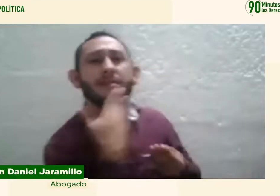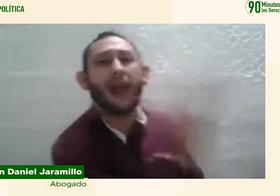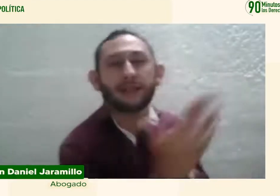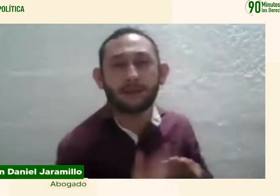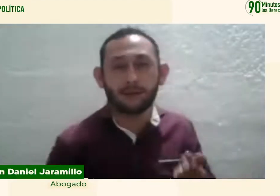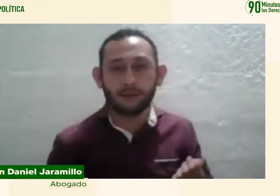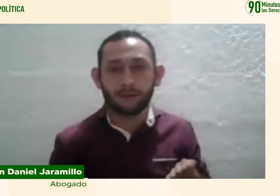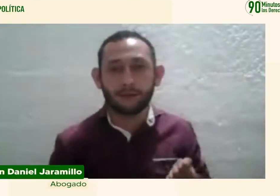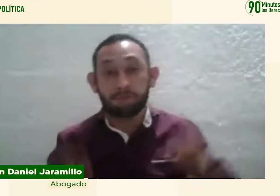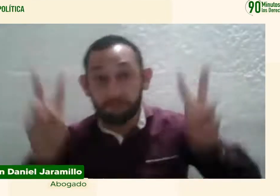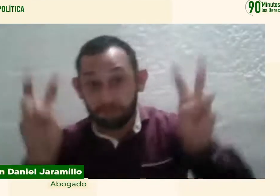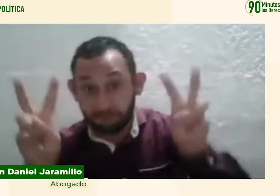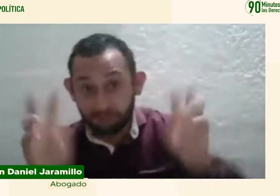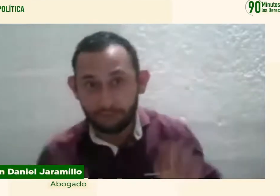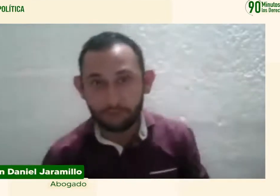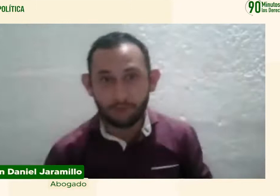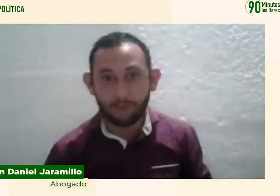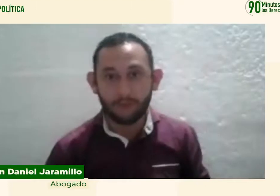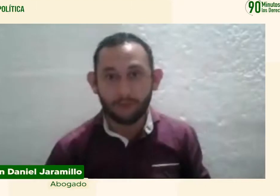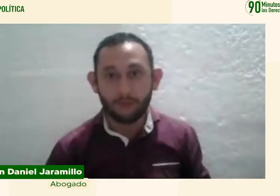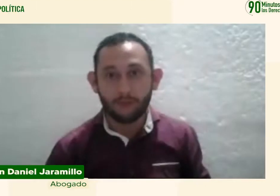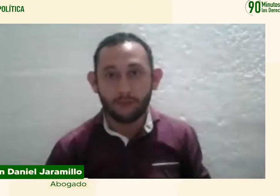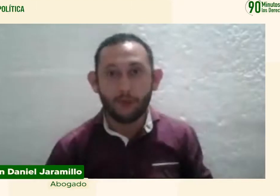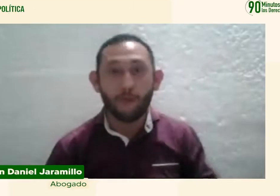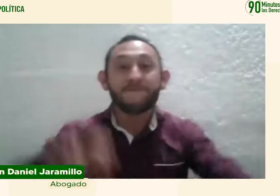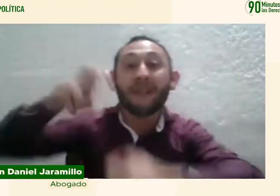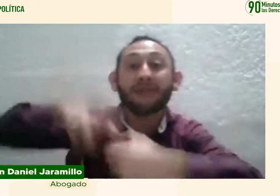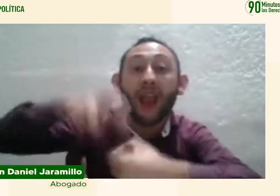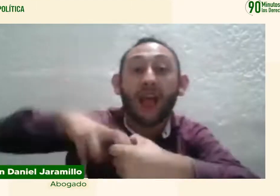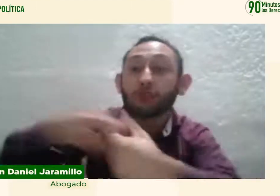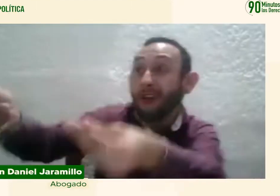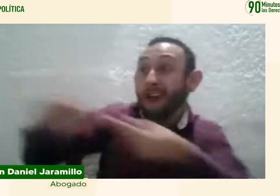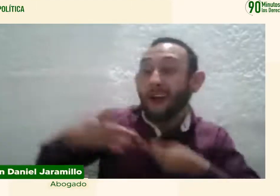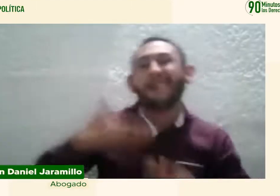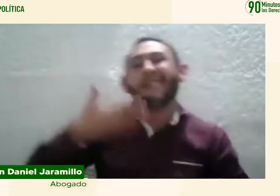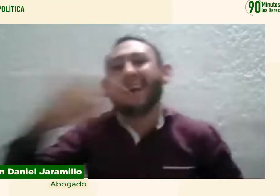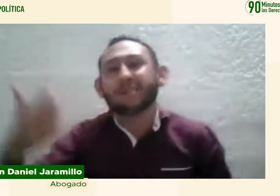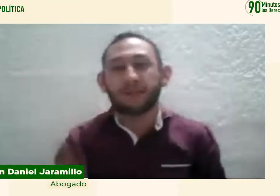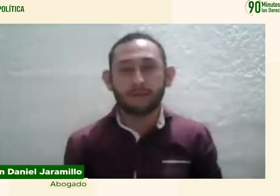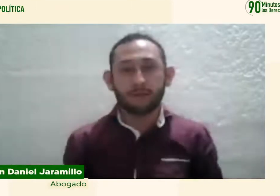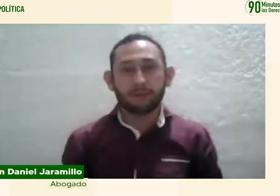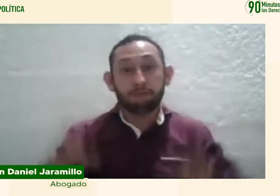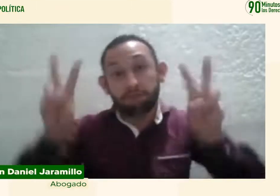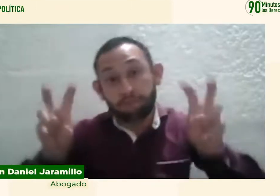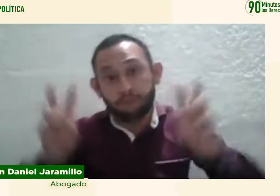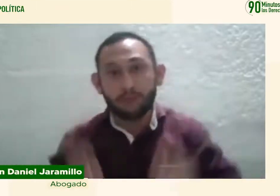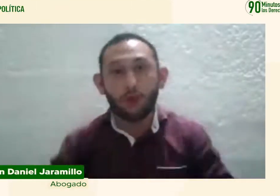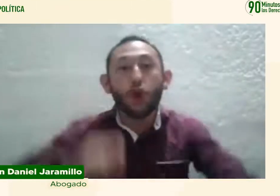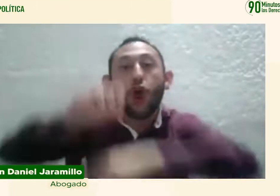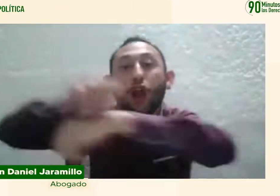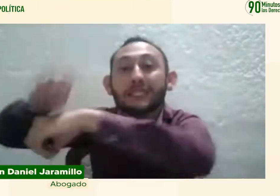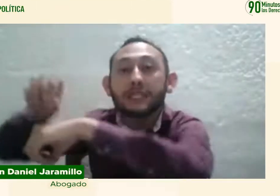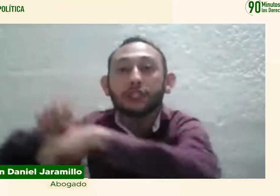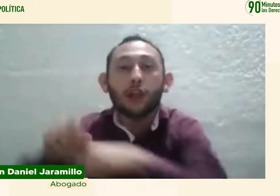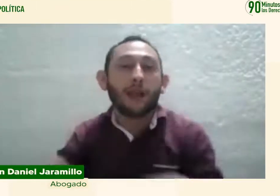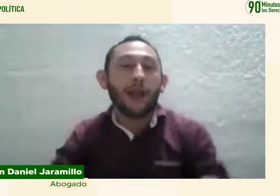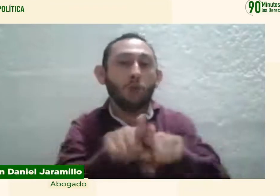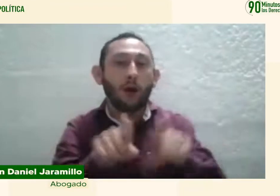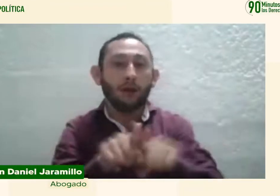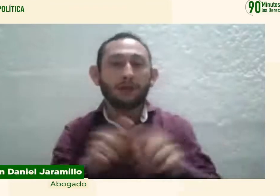vinculada a la organización la toma y la manifiesta a la persona sorda se agradece si de pronto una federación la